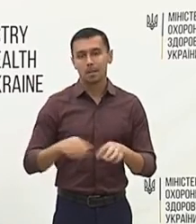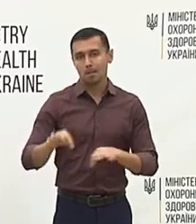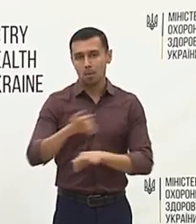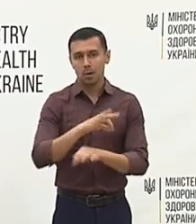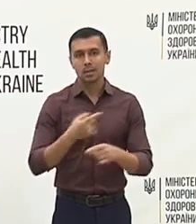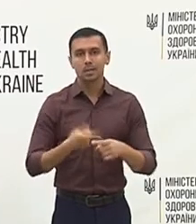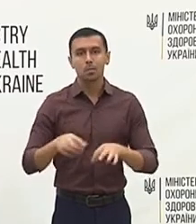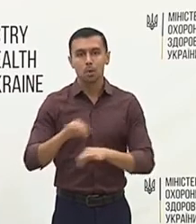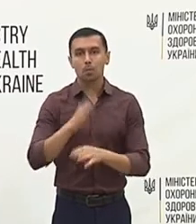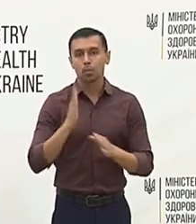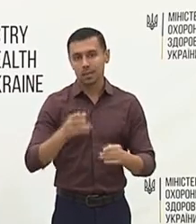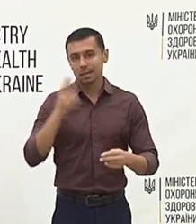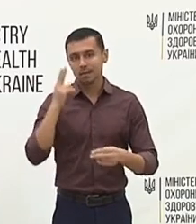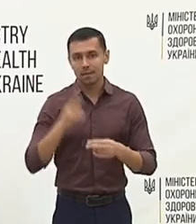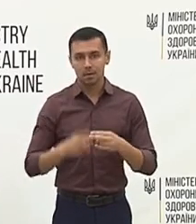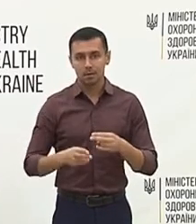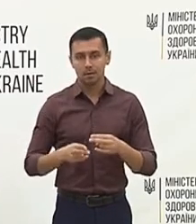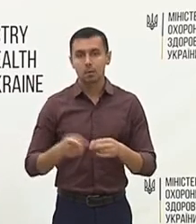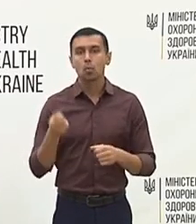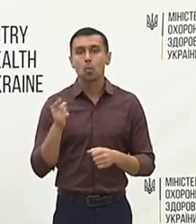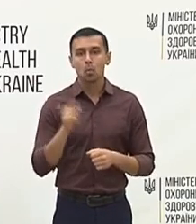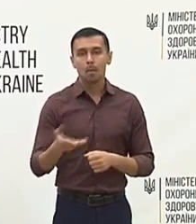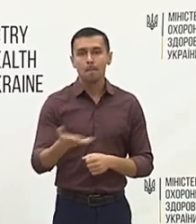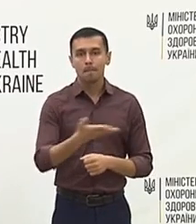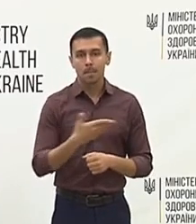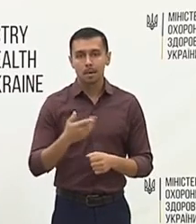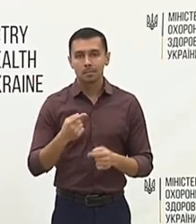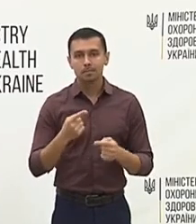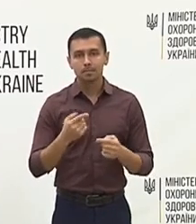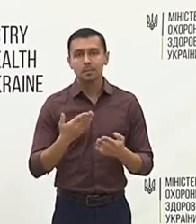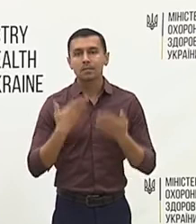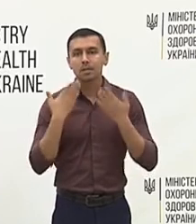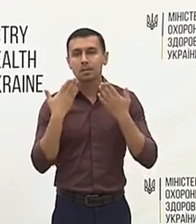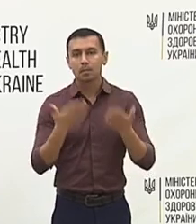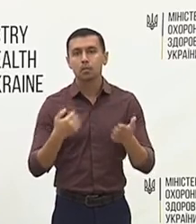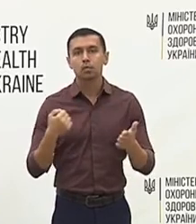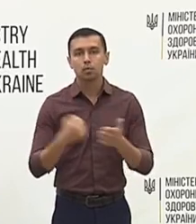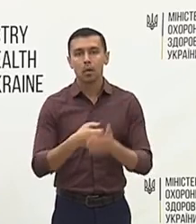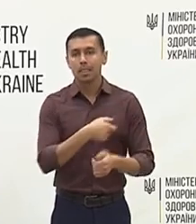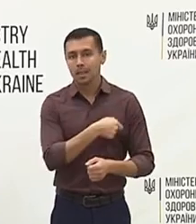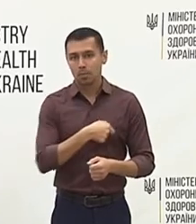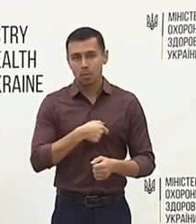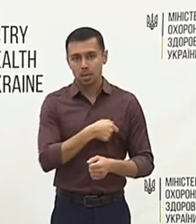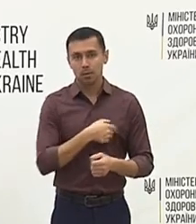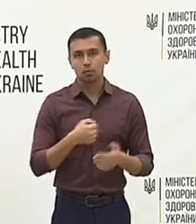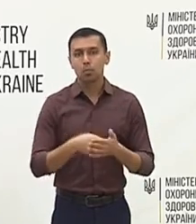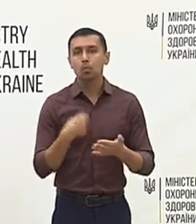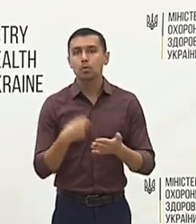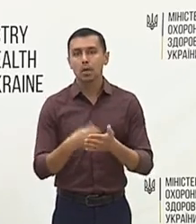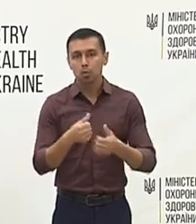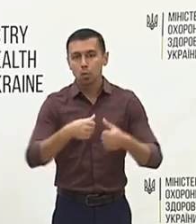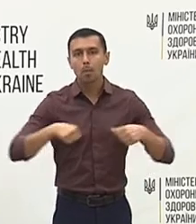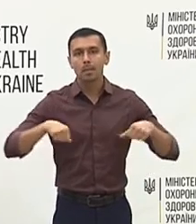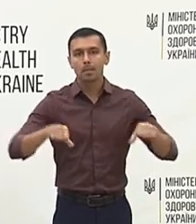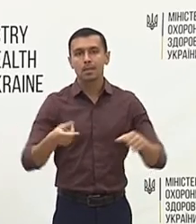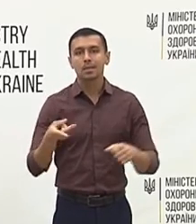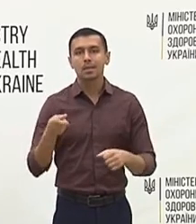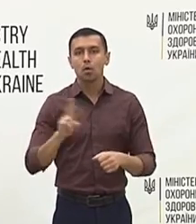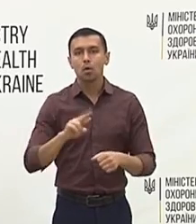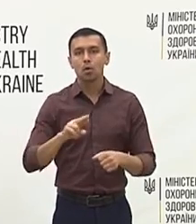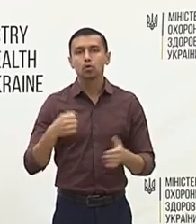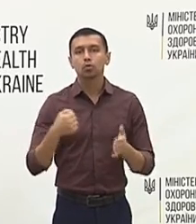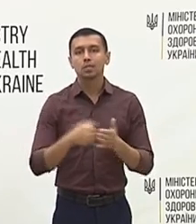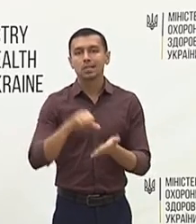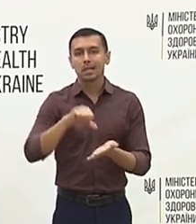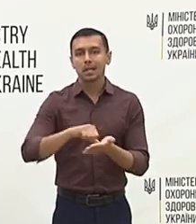проєкт. Цей проєкт буде завершений. Тому ми звертаємося до депутатів, до бюджетного комітету, до